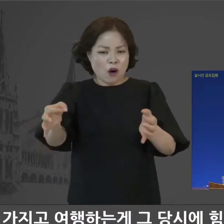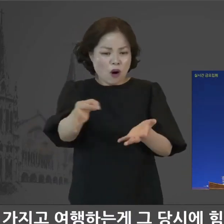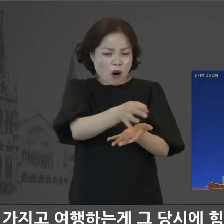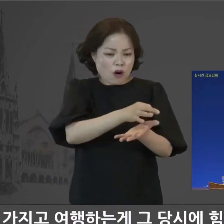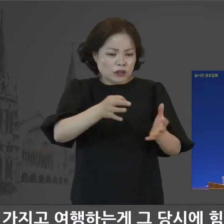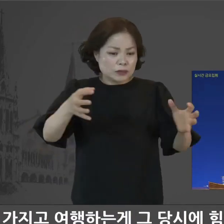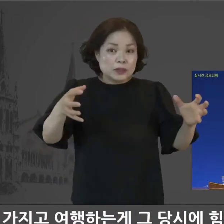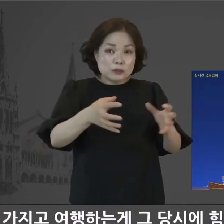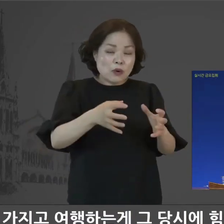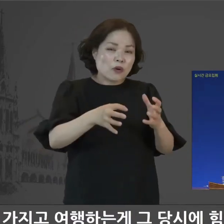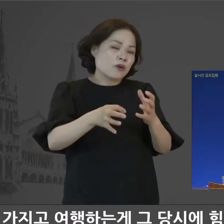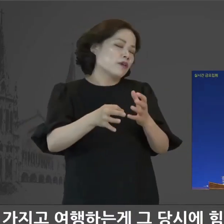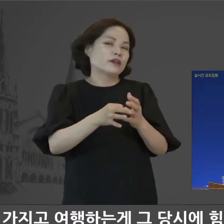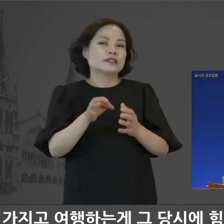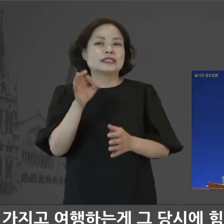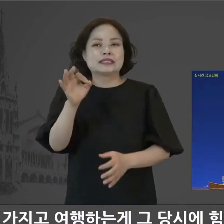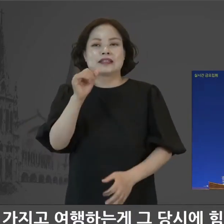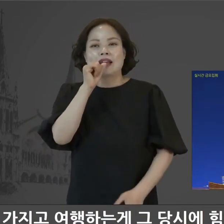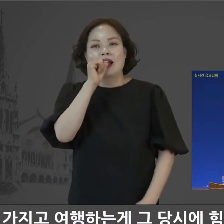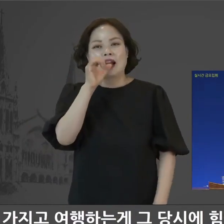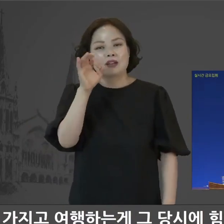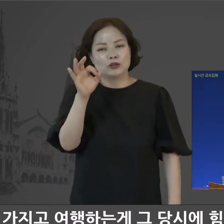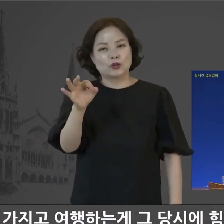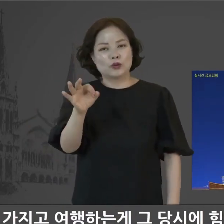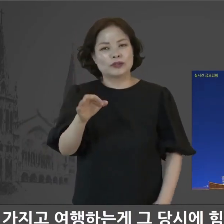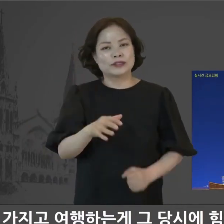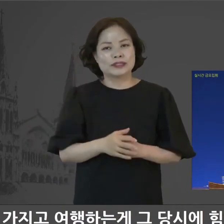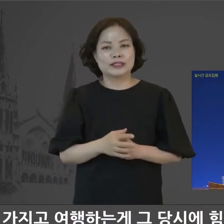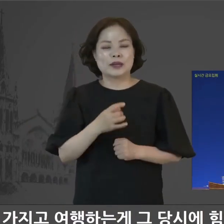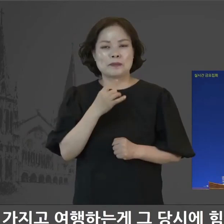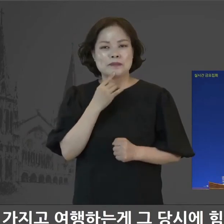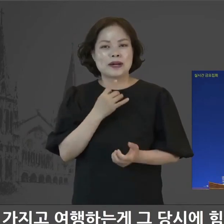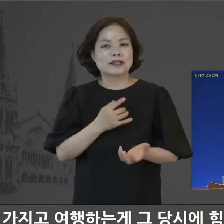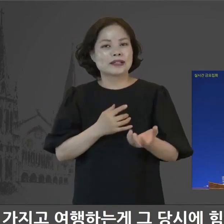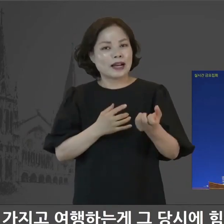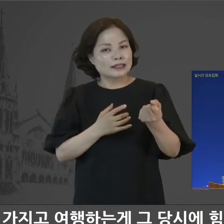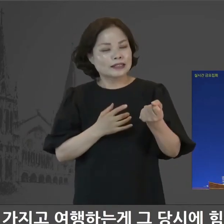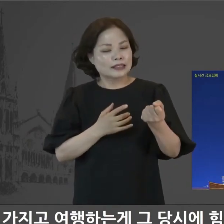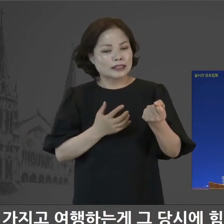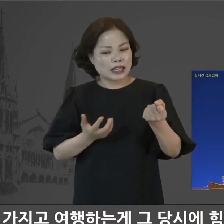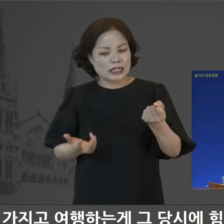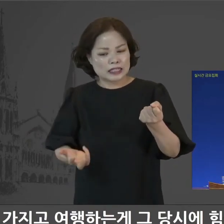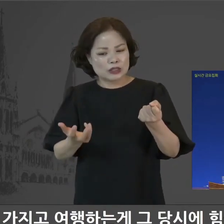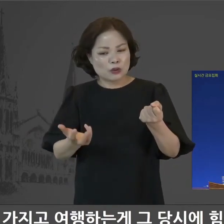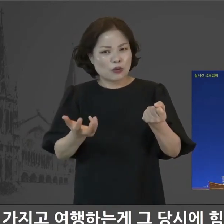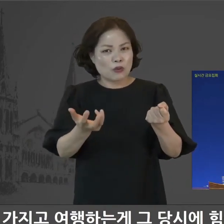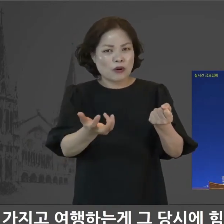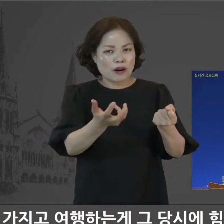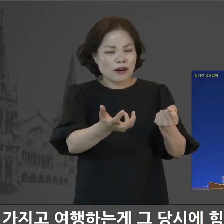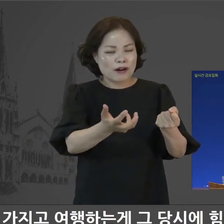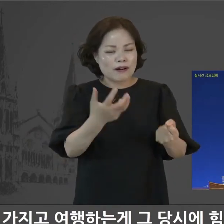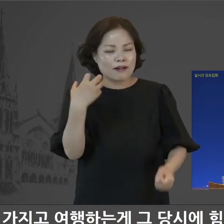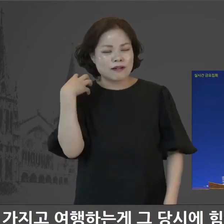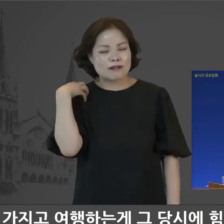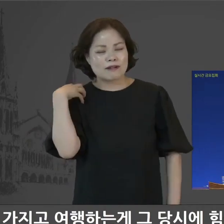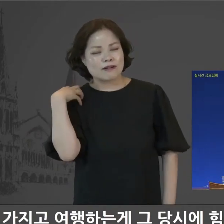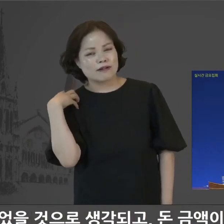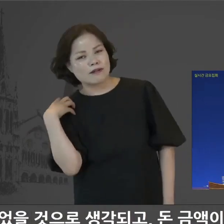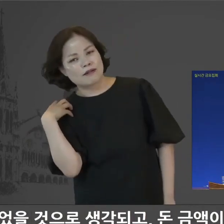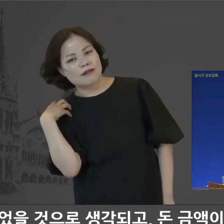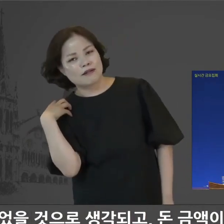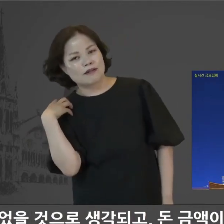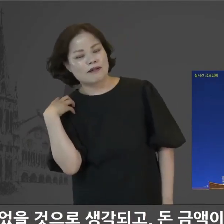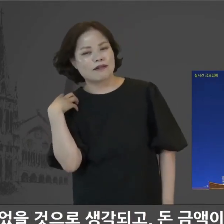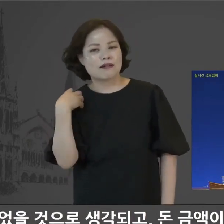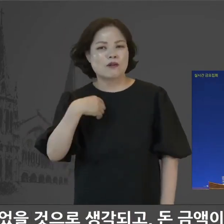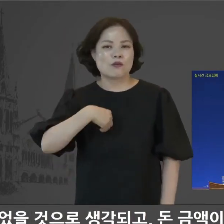그 엽전으로 되어 있는 돈 이것만 가지고 이동하는 것도 굉장히 부담스러웠을 것입니다.